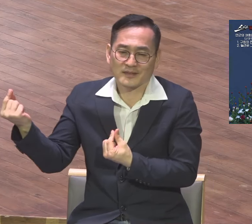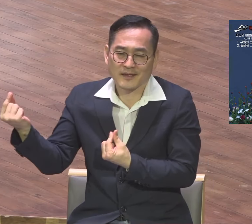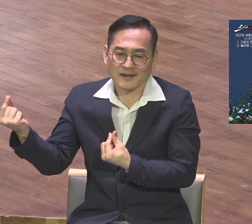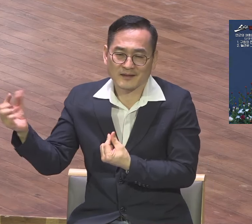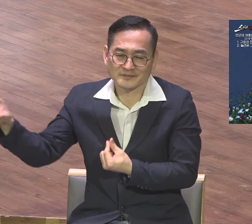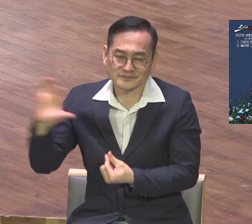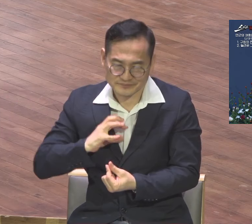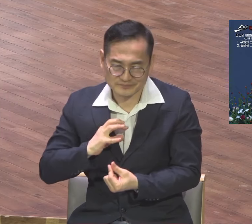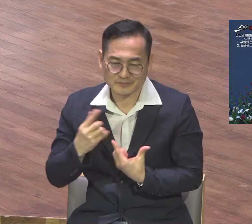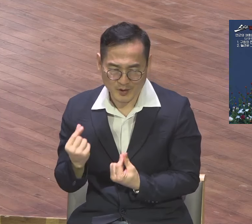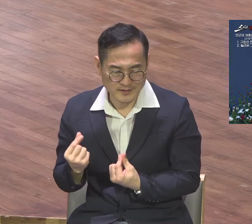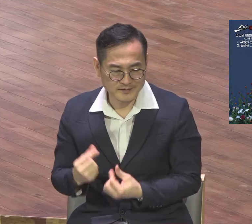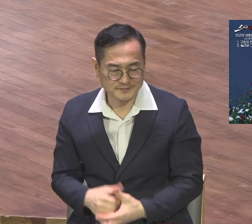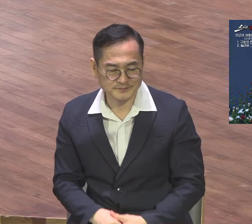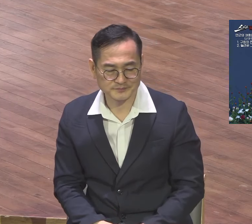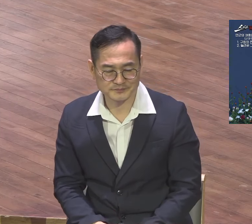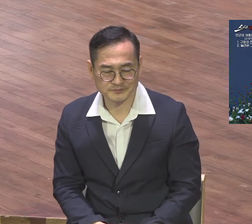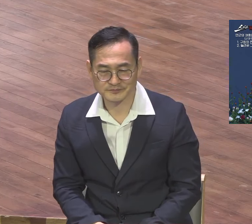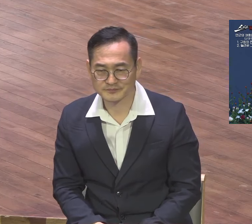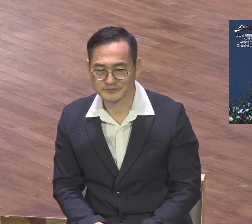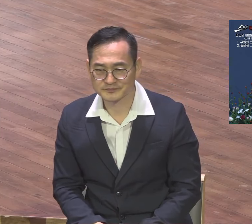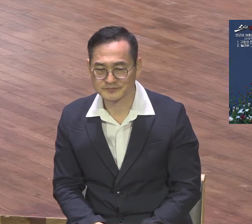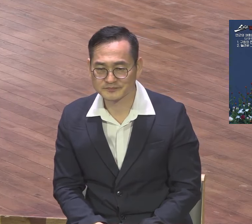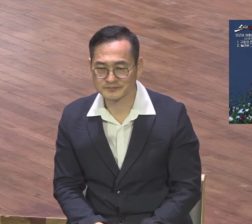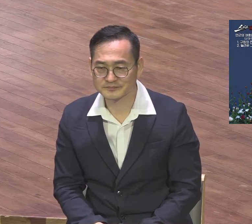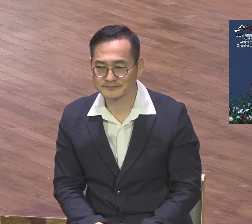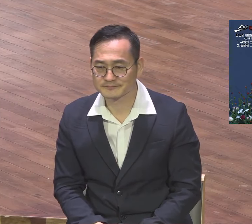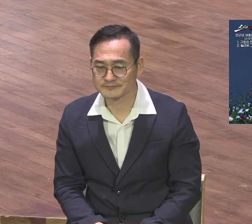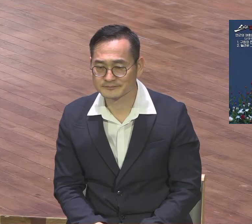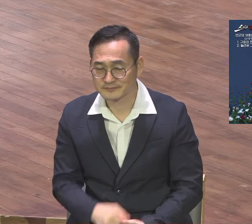아멘. 이거를 실제로 사용해 보세요.